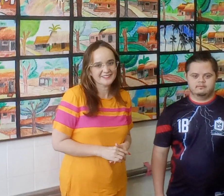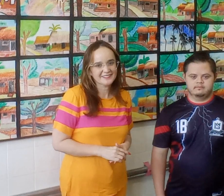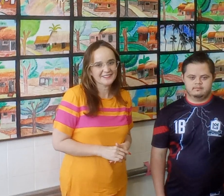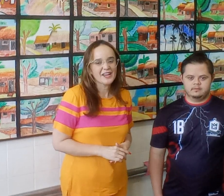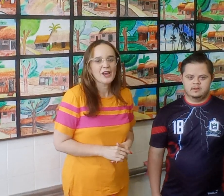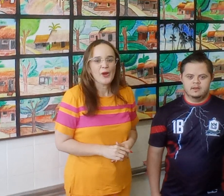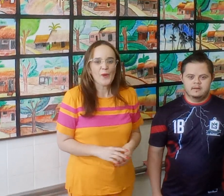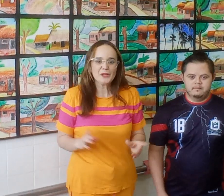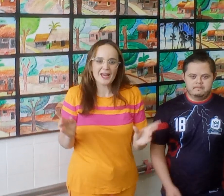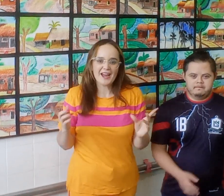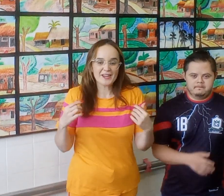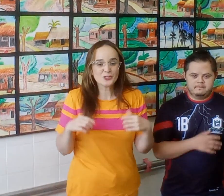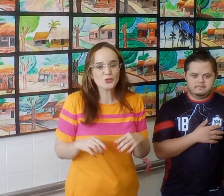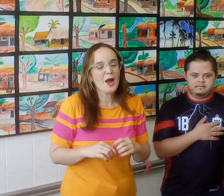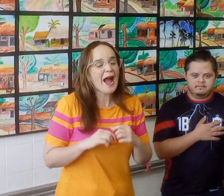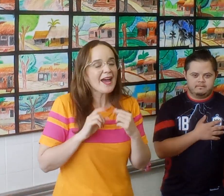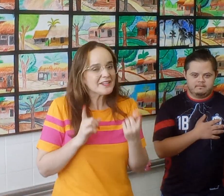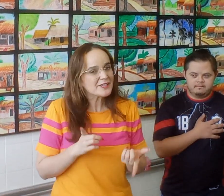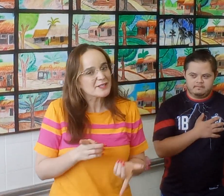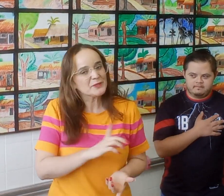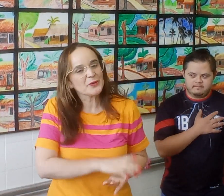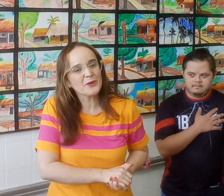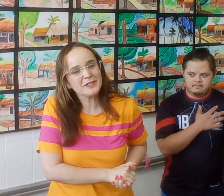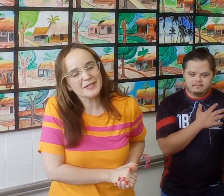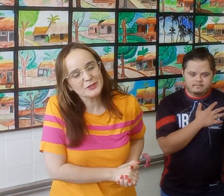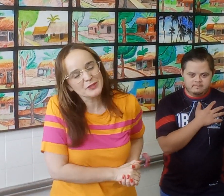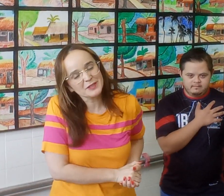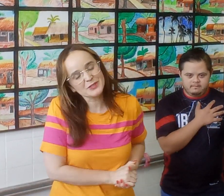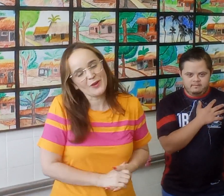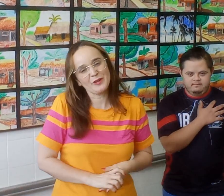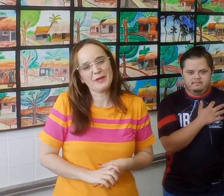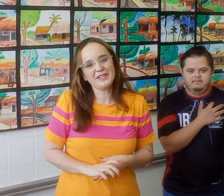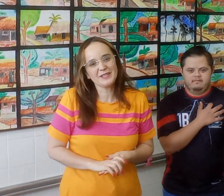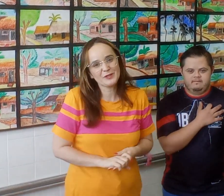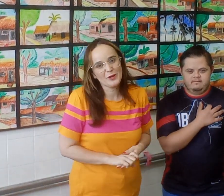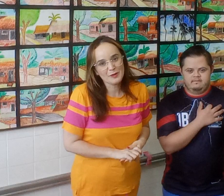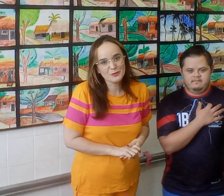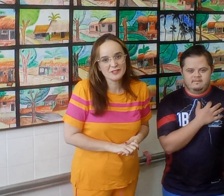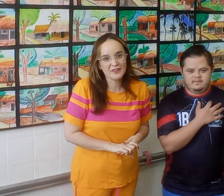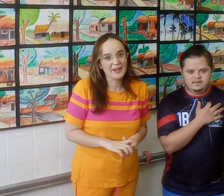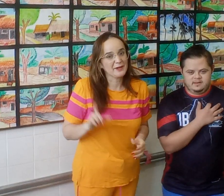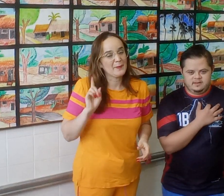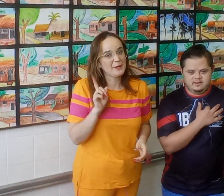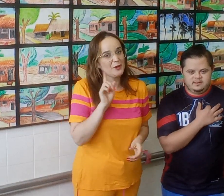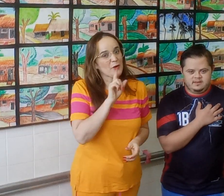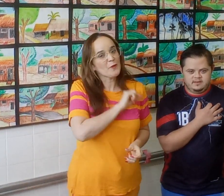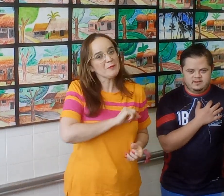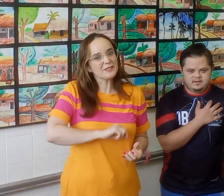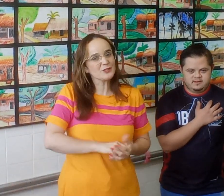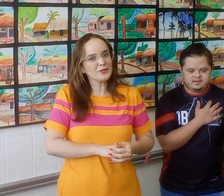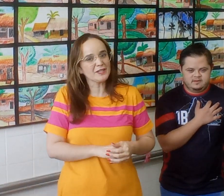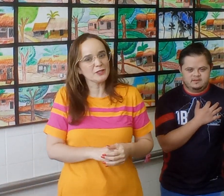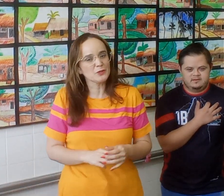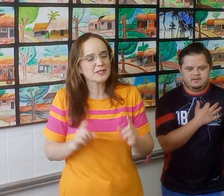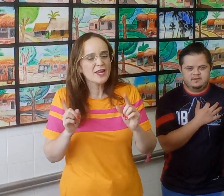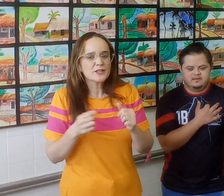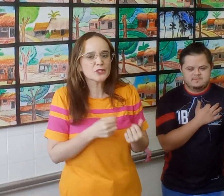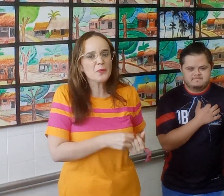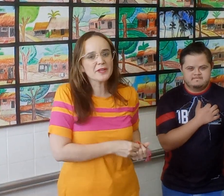começar. Olá, eu sou a Alessandra, coordenadora da Escola Maria da Glória Muniz Ferreira. Melhor, uma das coordenadoras. Estou aqui